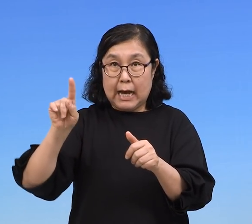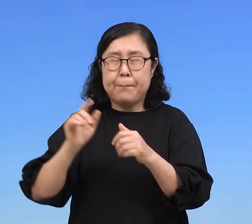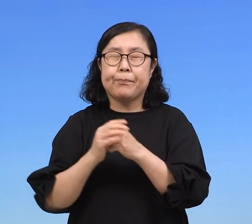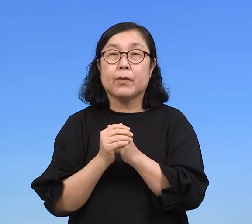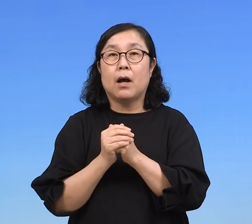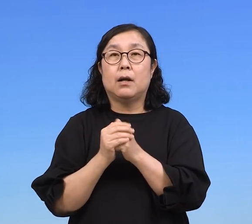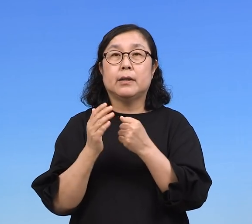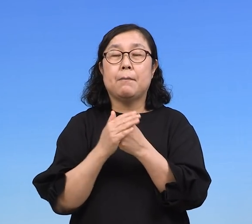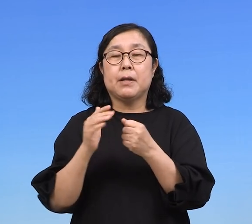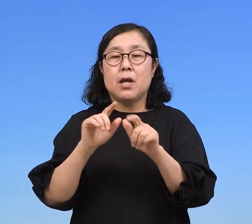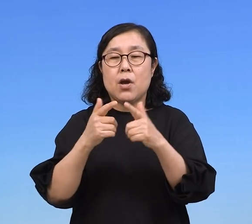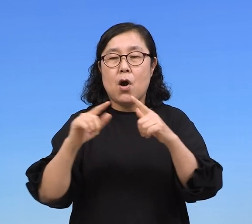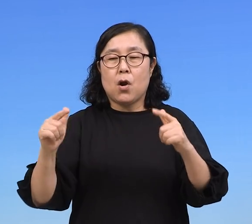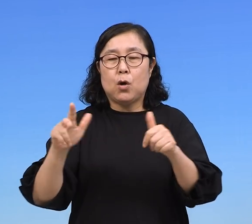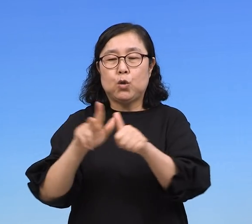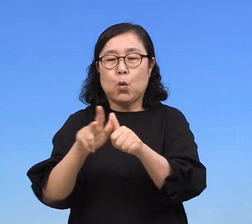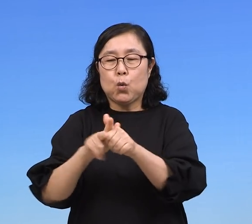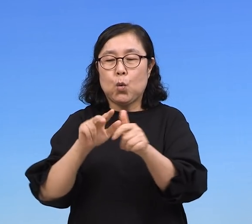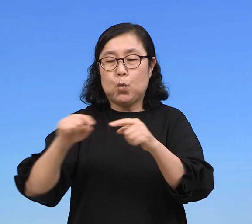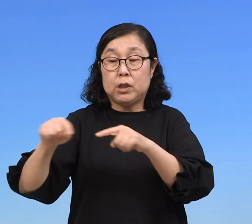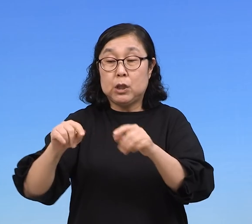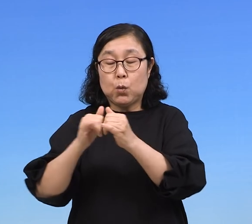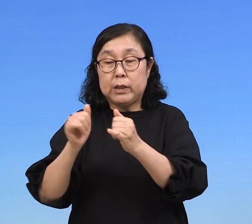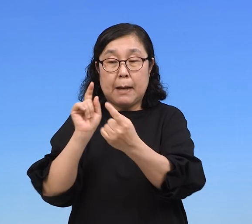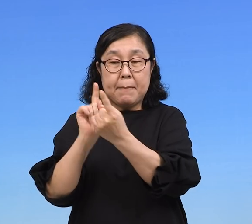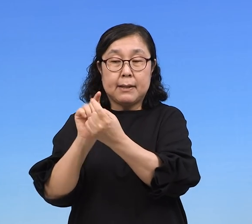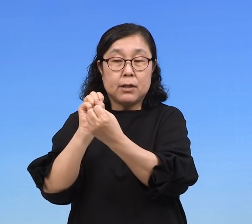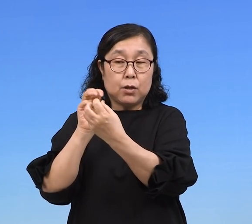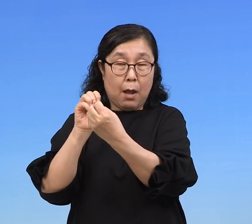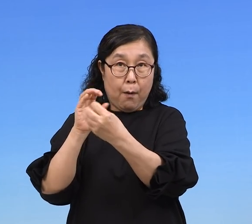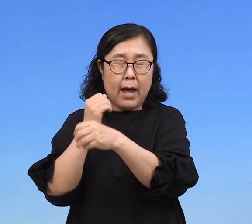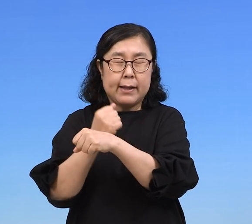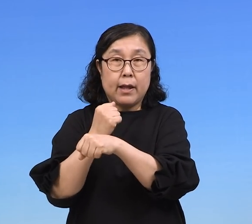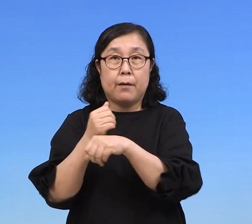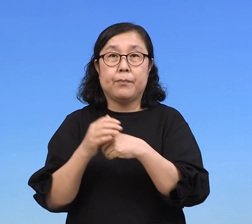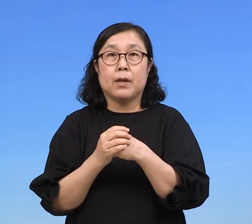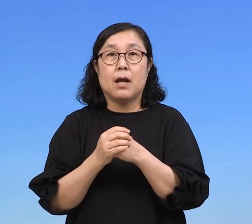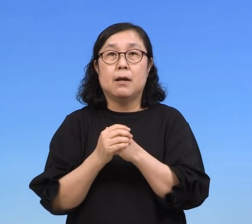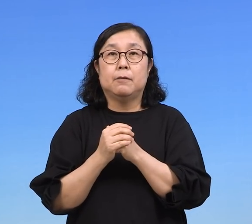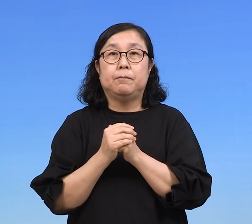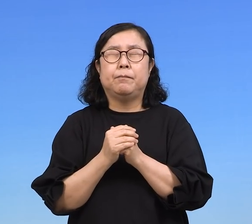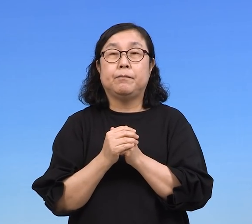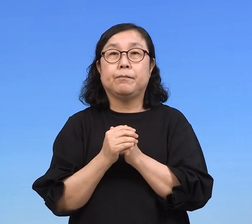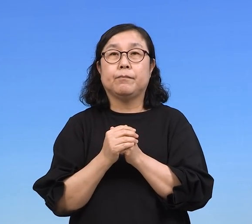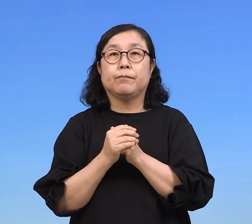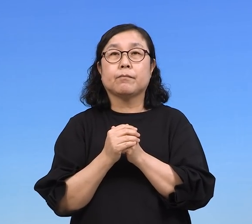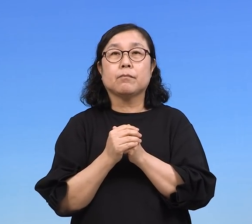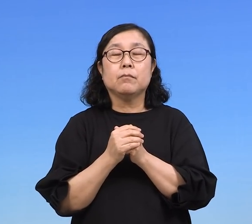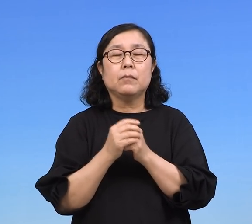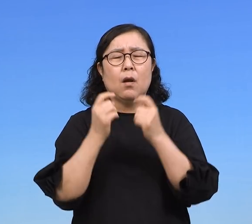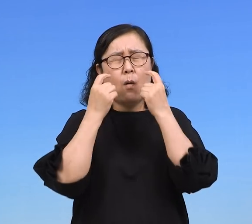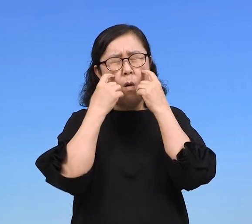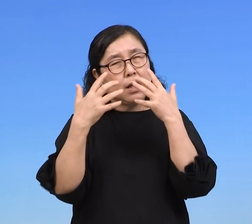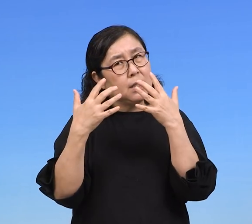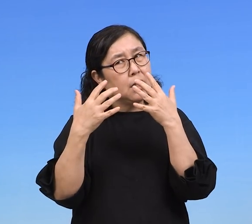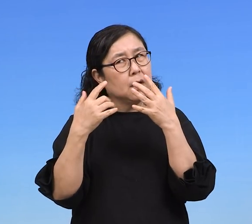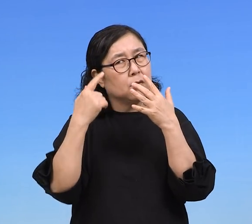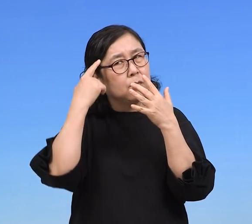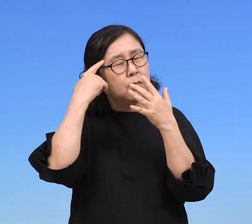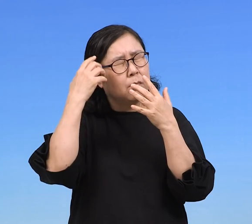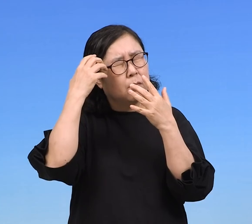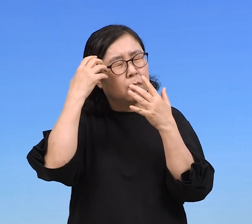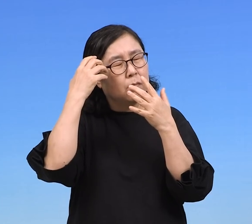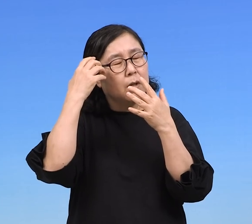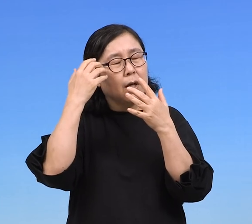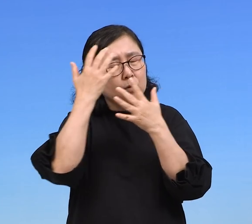보니까 여러 이제 그 종교 지도자들을 만나고 대화하고 그럴 기회가 있는데, 제가 시간이 좀 지난 일이라서 정확한